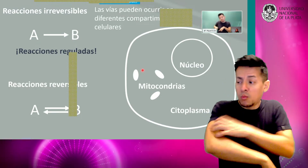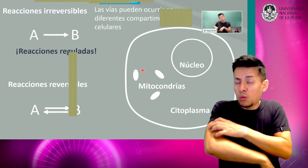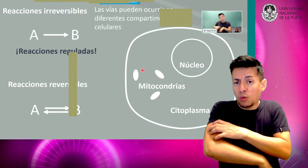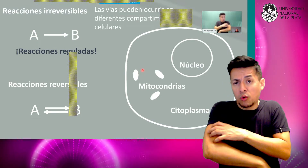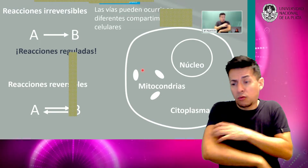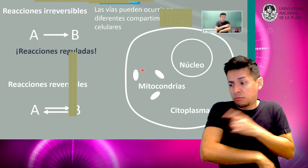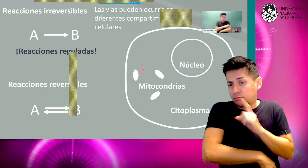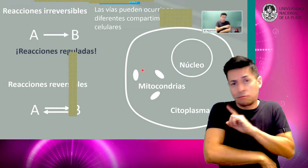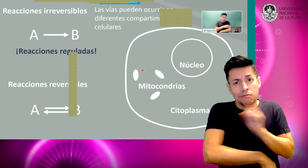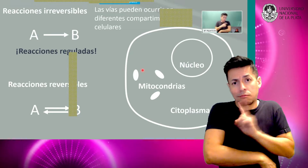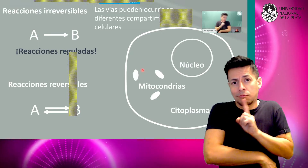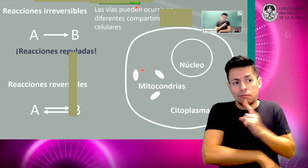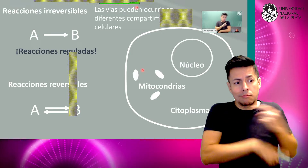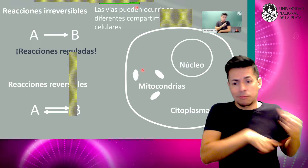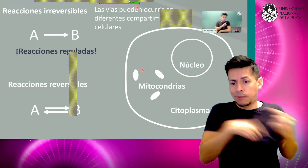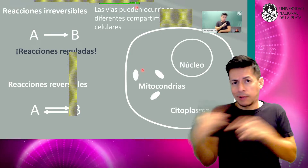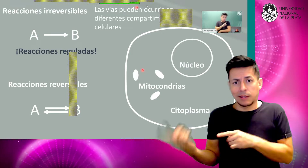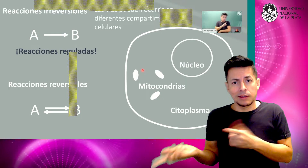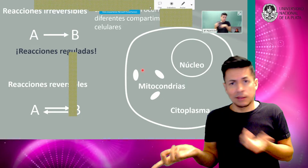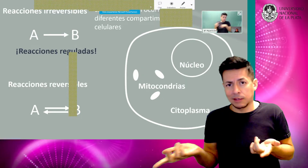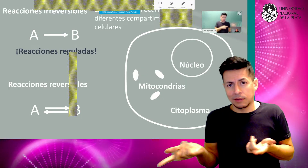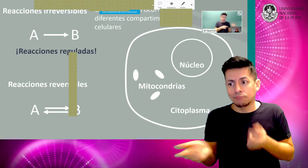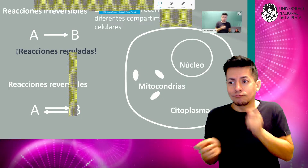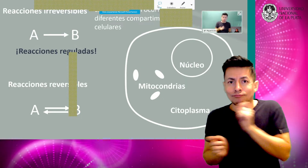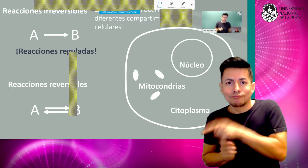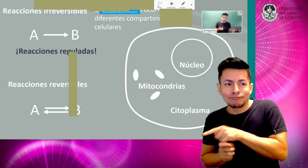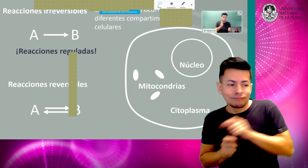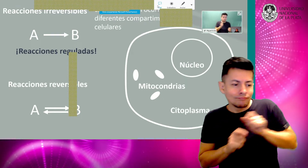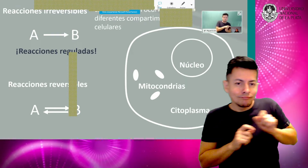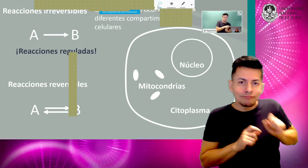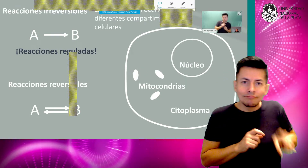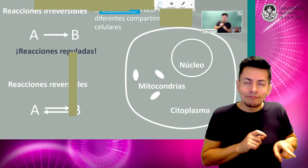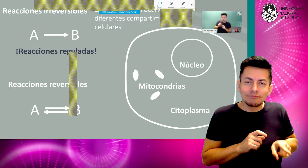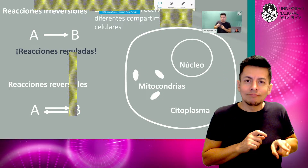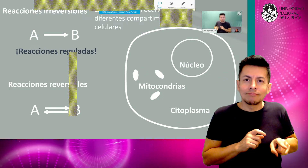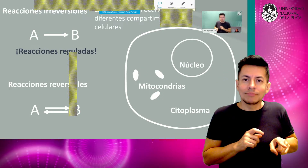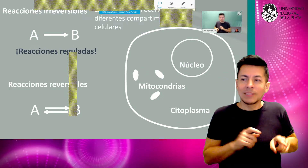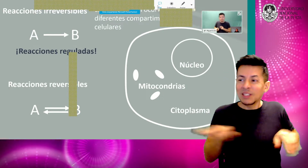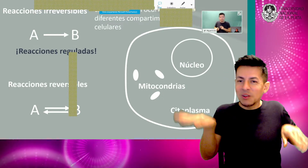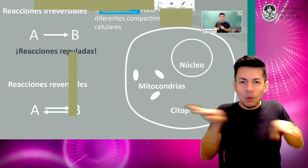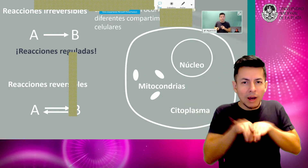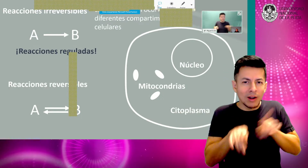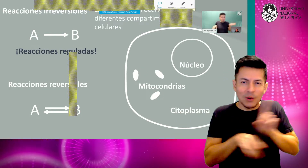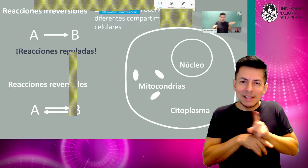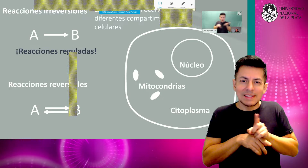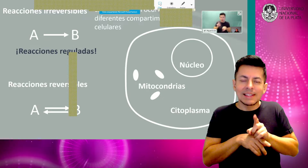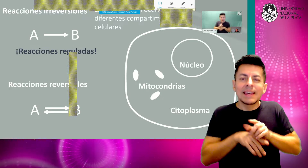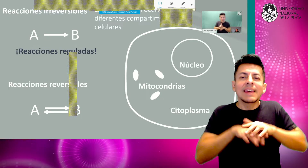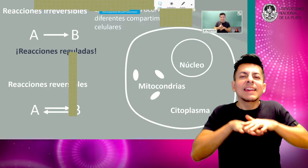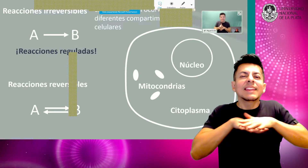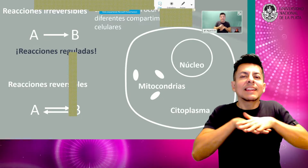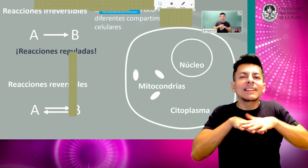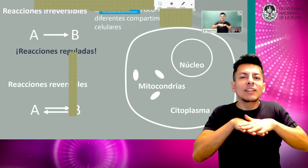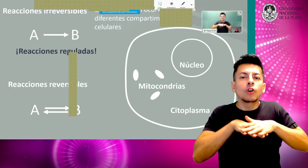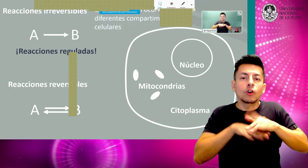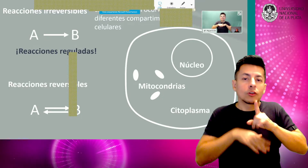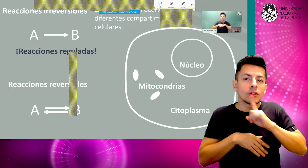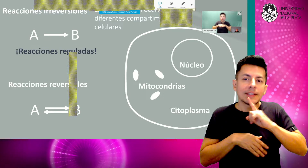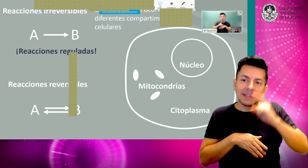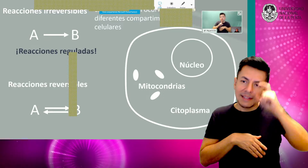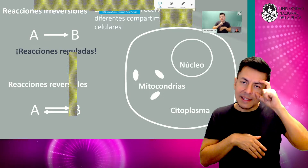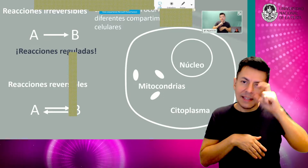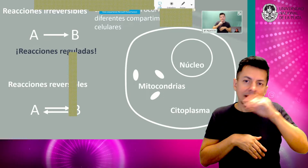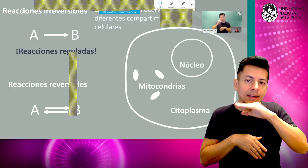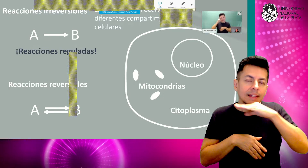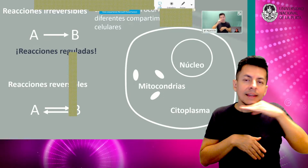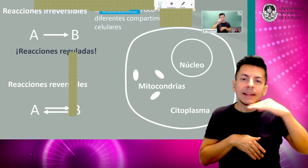y viceversa. ¿Se dan cuenta? Es decir, cada tejido puede activar o puede contener